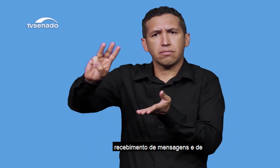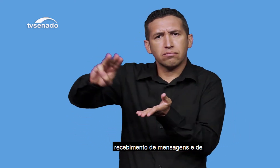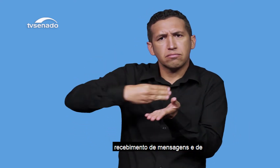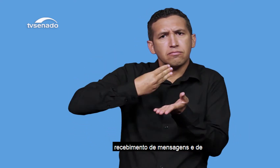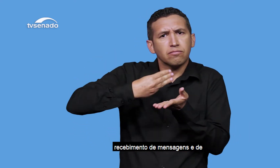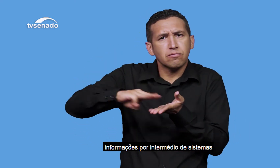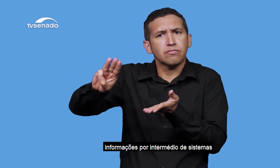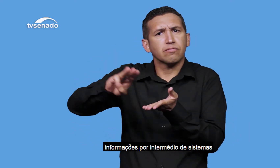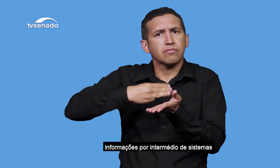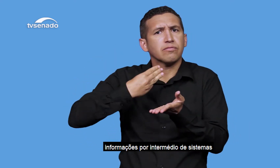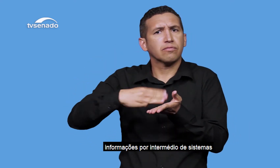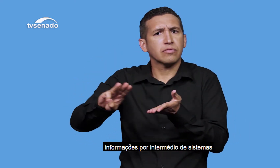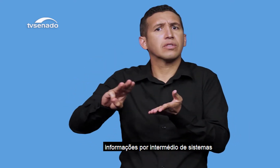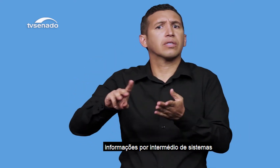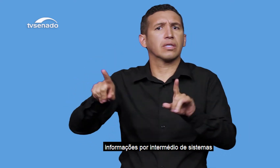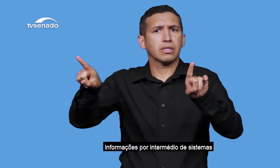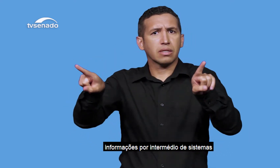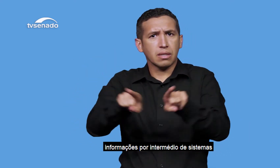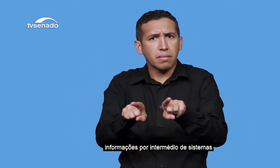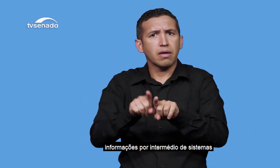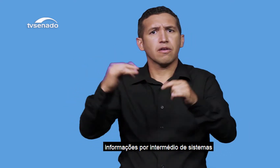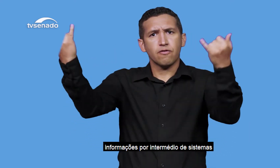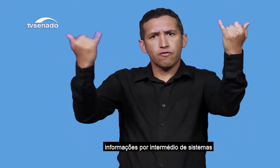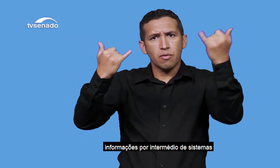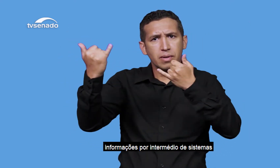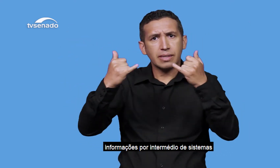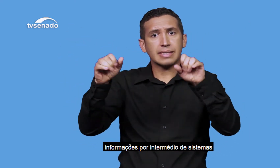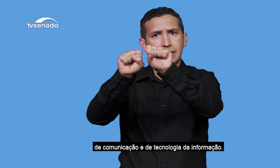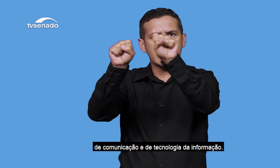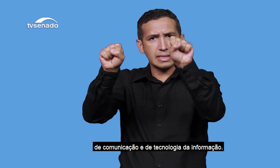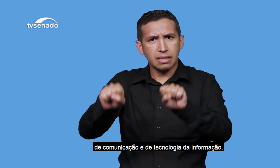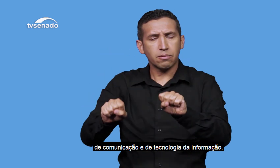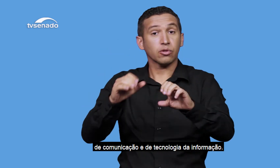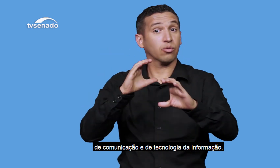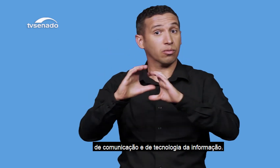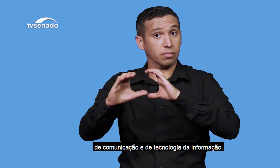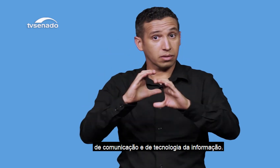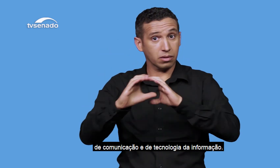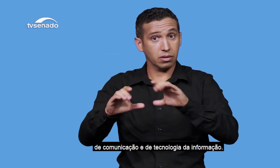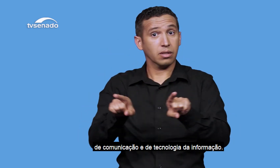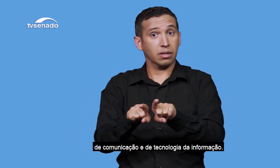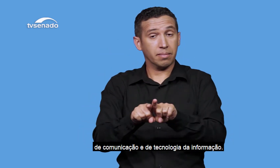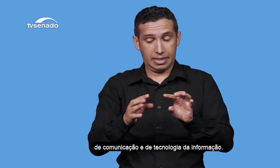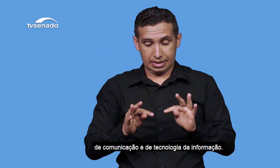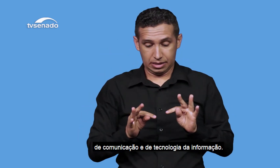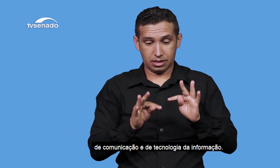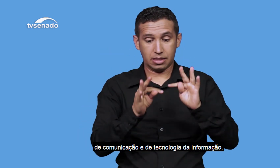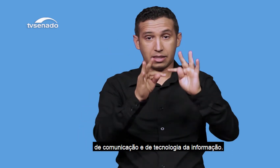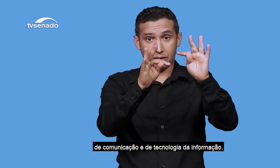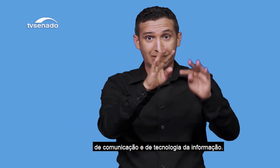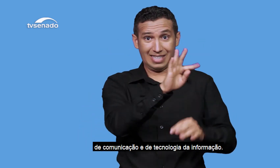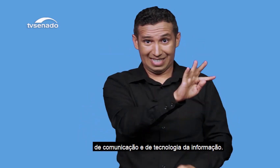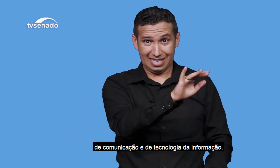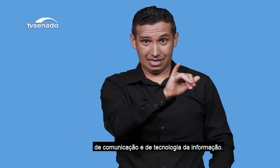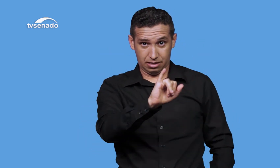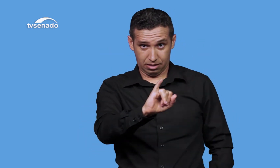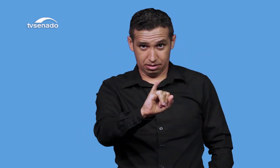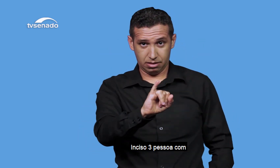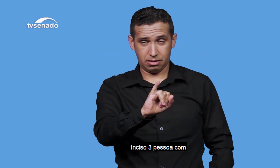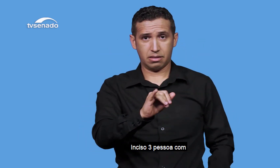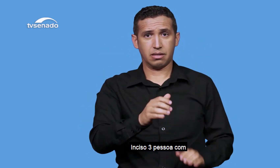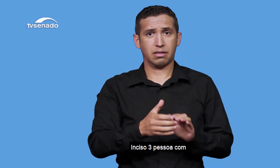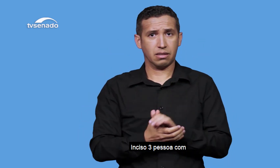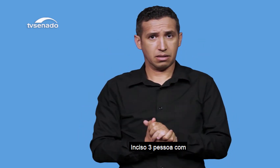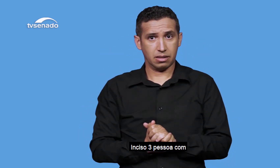e de informações por intermédio de sistemas de comunicação e de tecnologia da informação